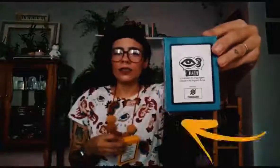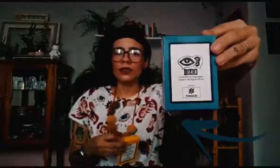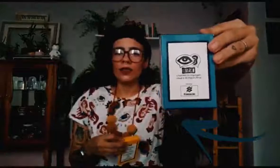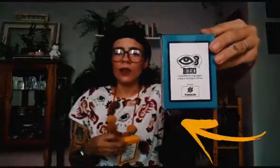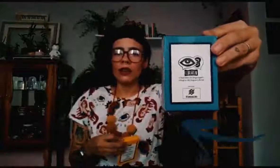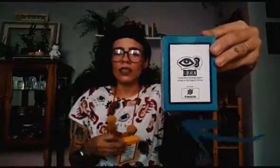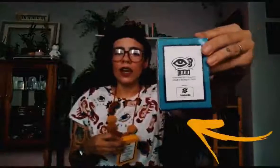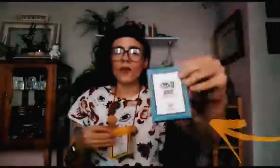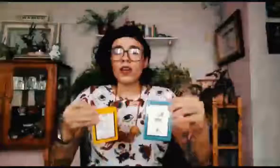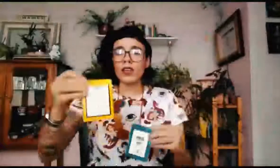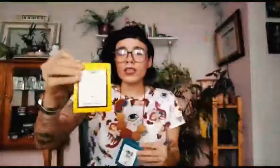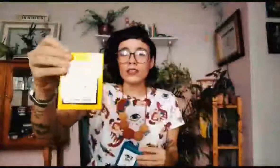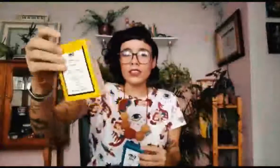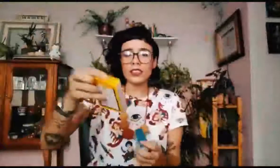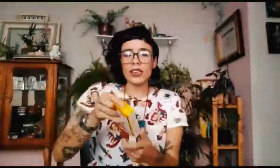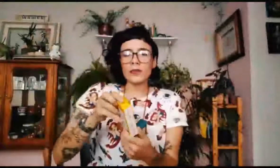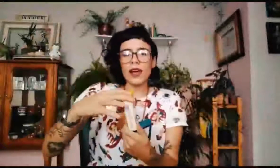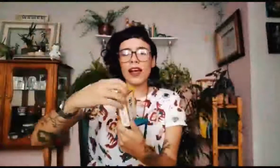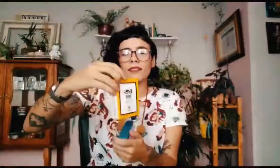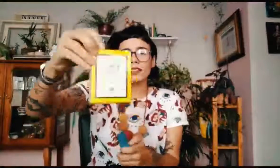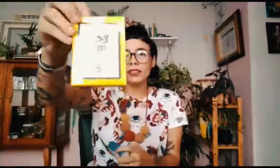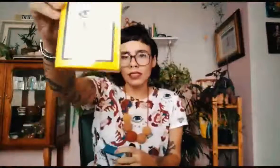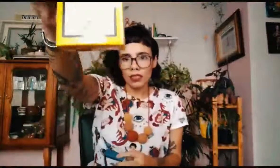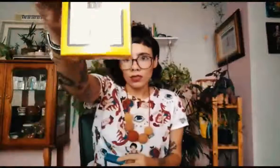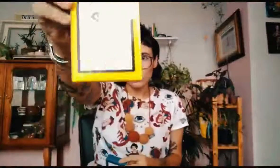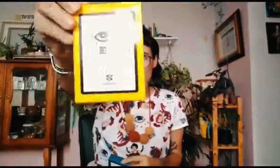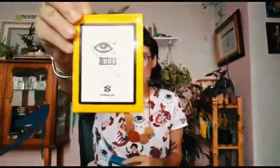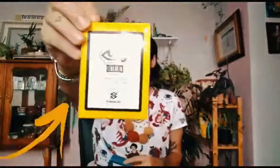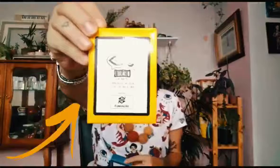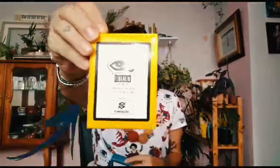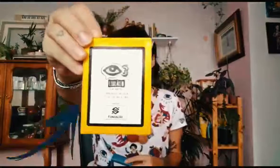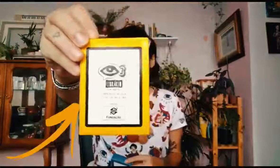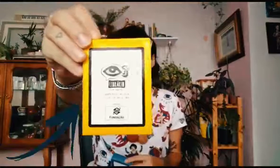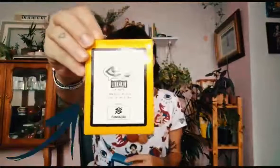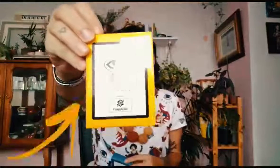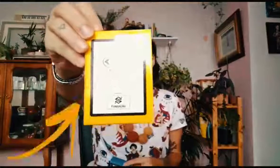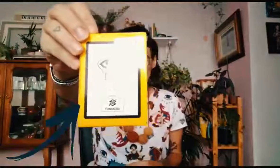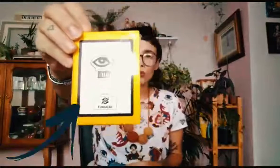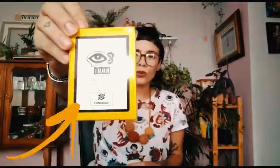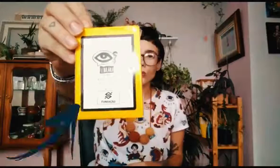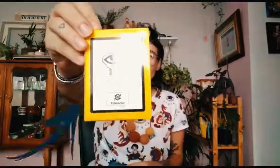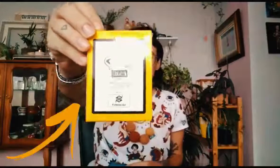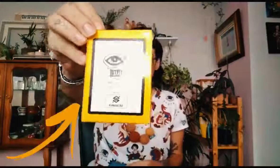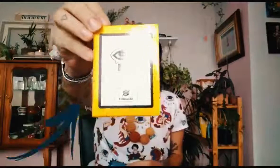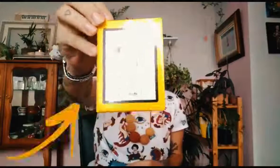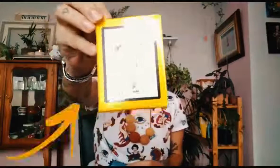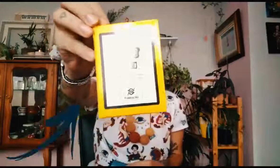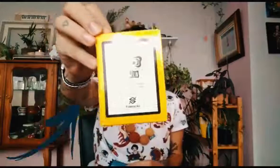do librário geral. E 26 palavras do Librário da Arte. Então, escultura, pintura,